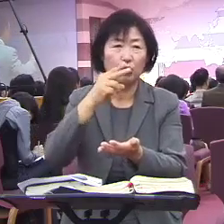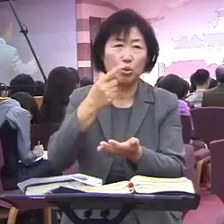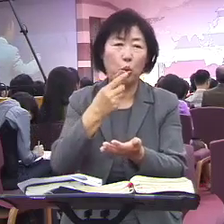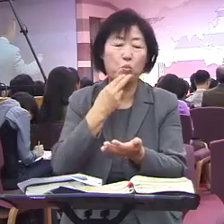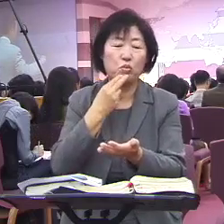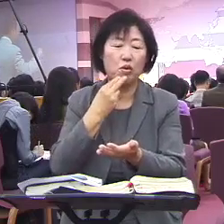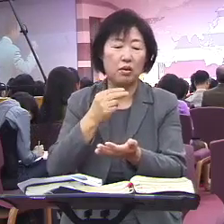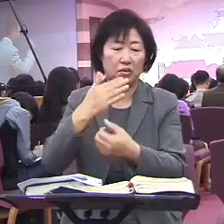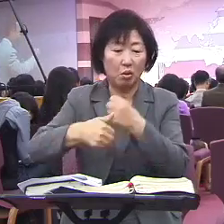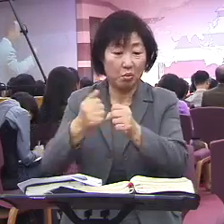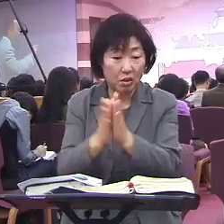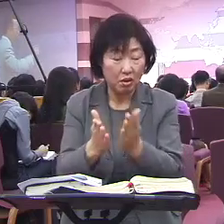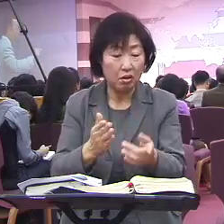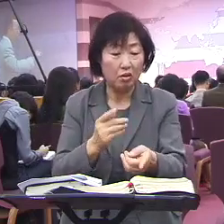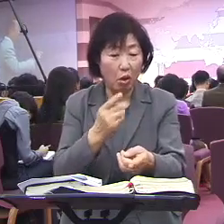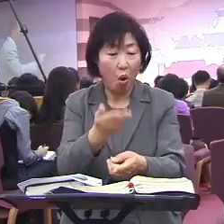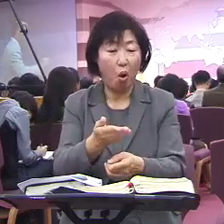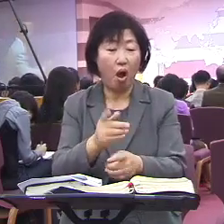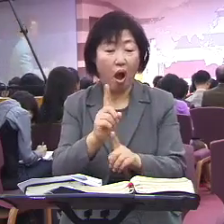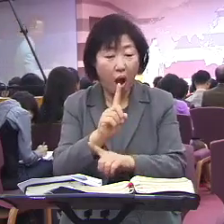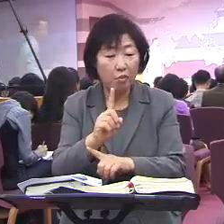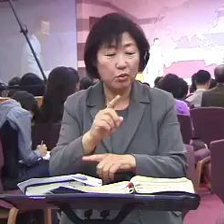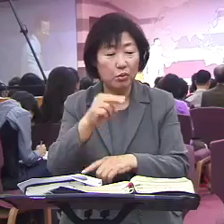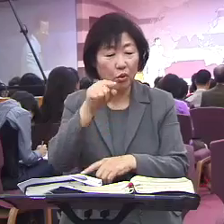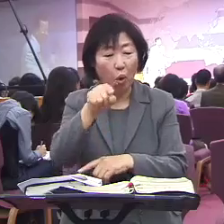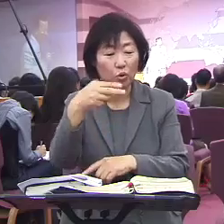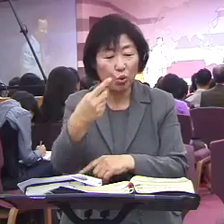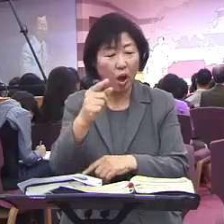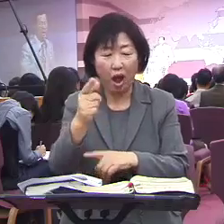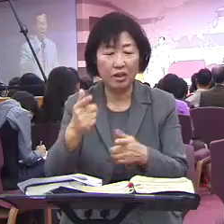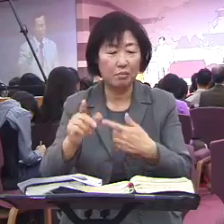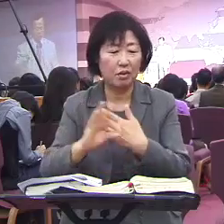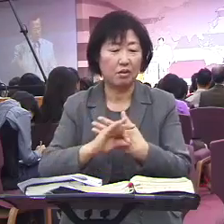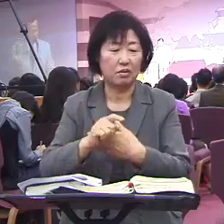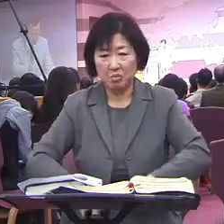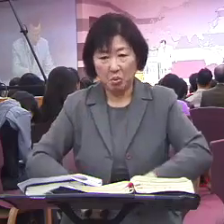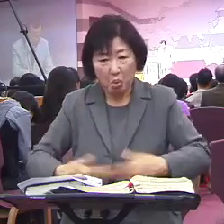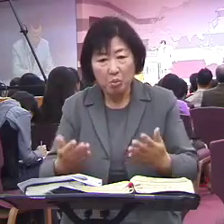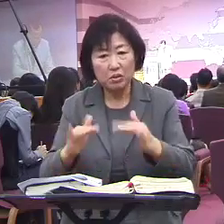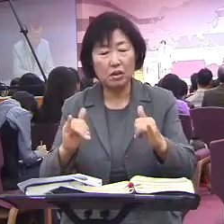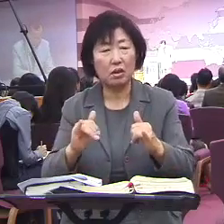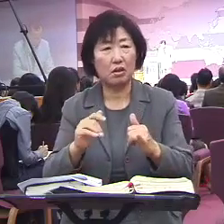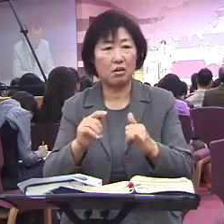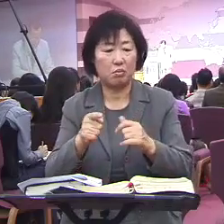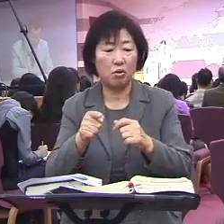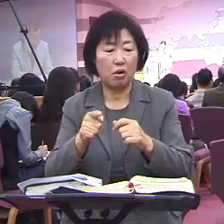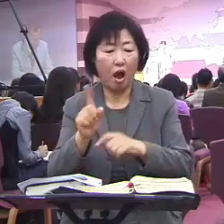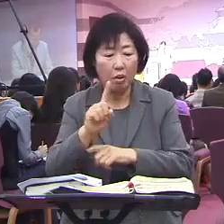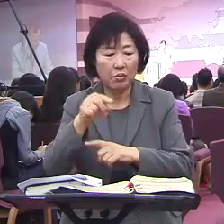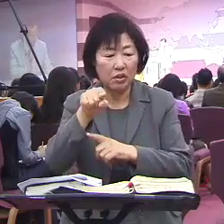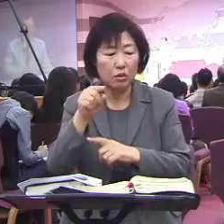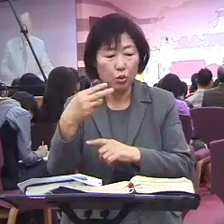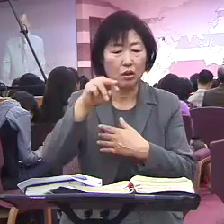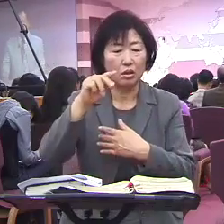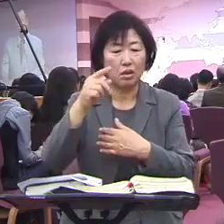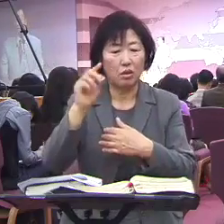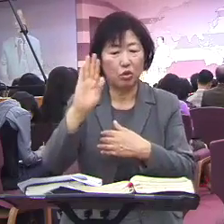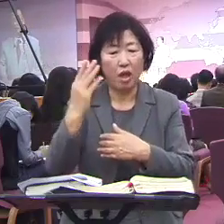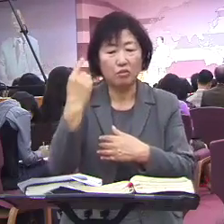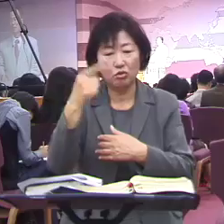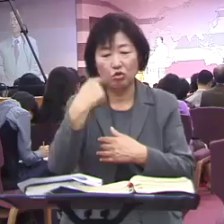말씀은 너가 다 아무것도 아니면서 하나님의 은혜가 아니면 누가 아무것도 되지 못하고 된 줄로